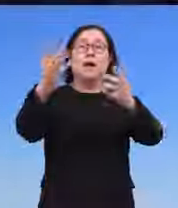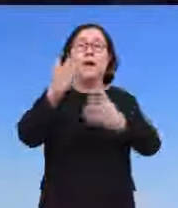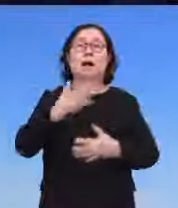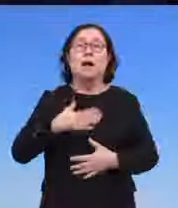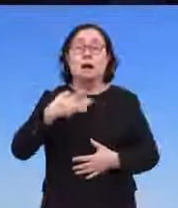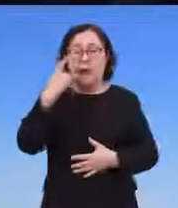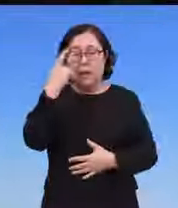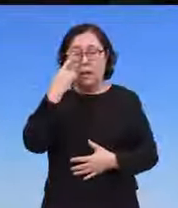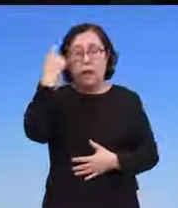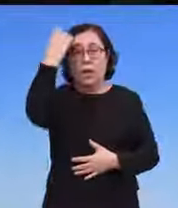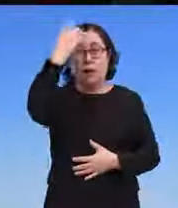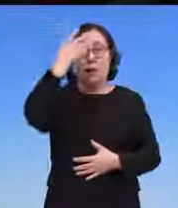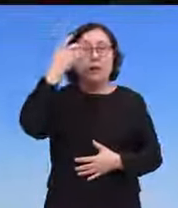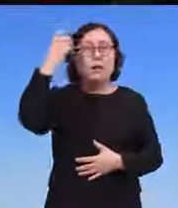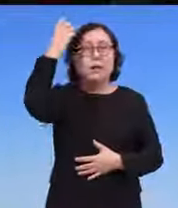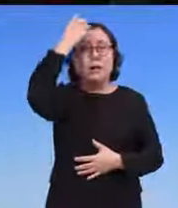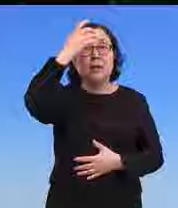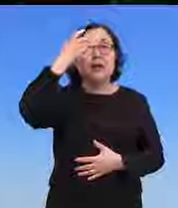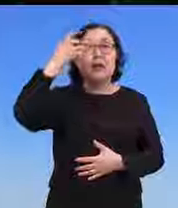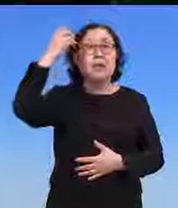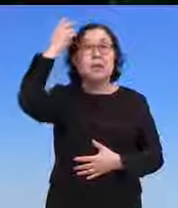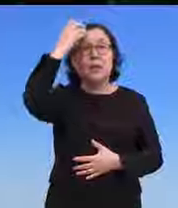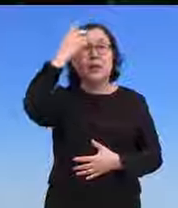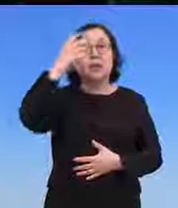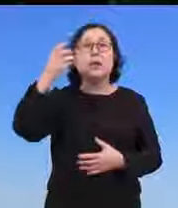내 영혼이 은총 입어